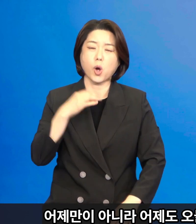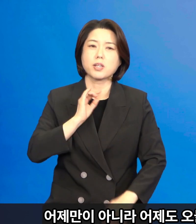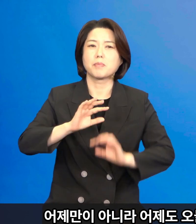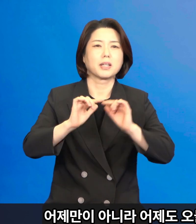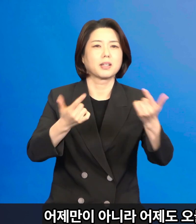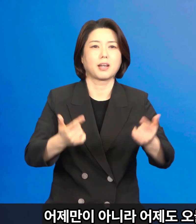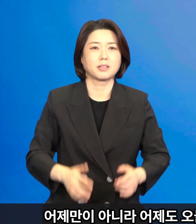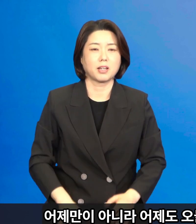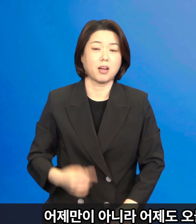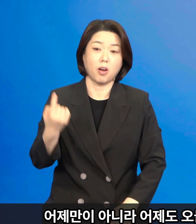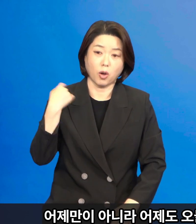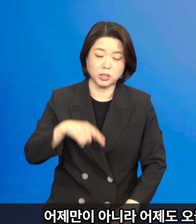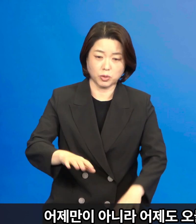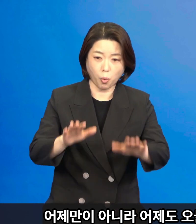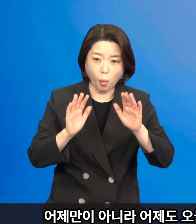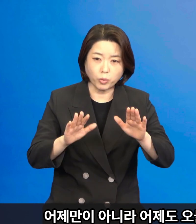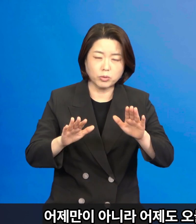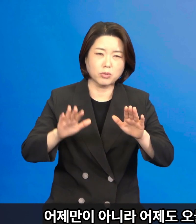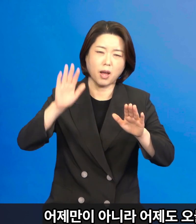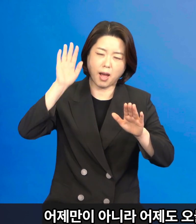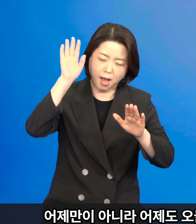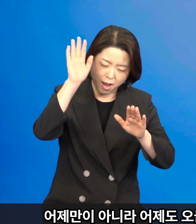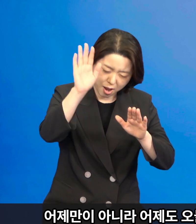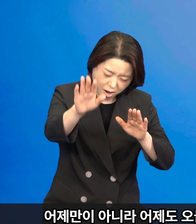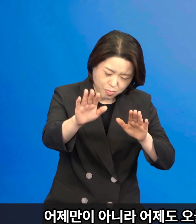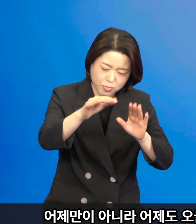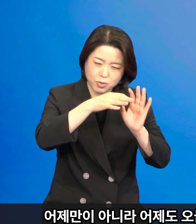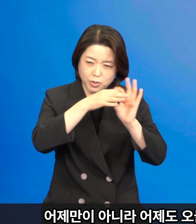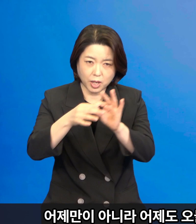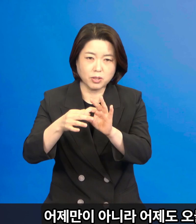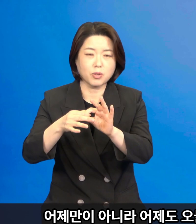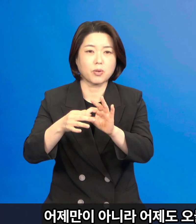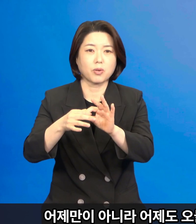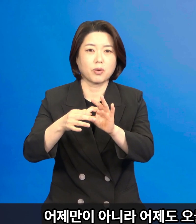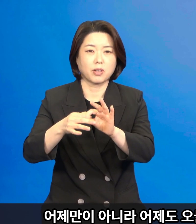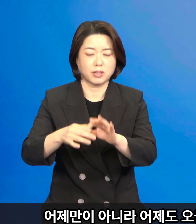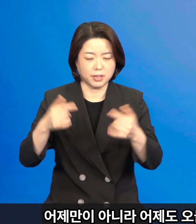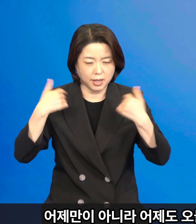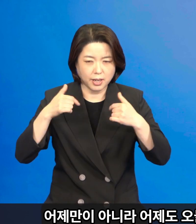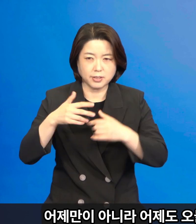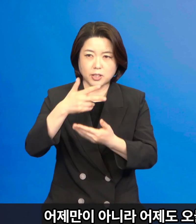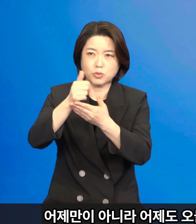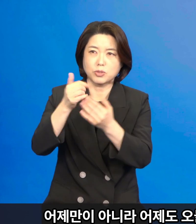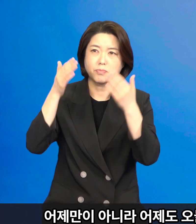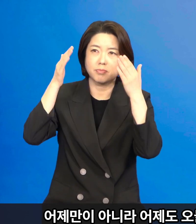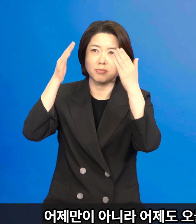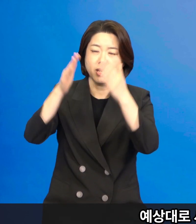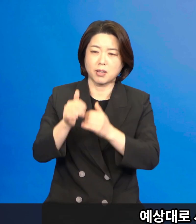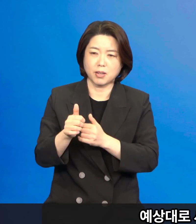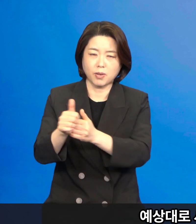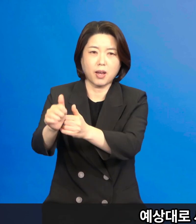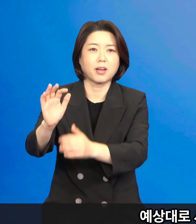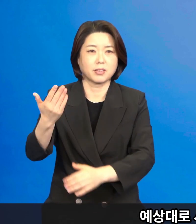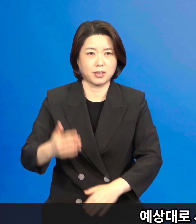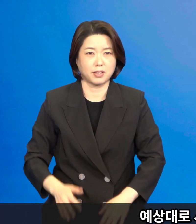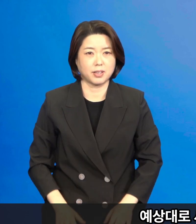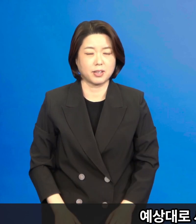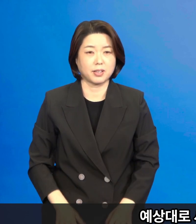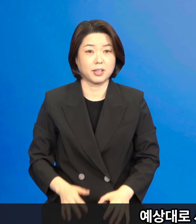아니라 어제도 오늘도 내일도 항상 이어야 한다는 겁니다.